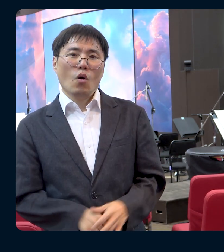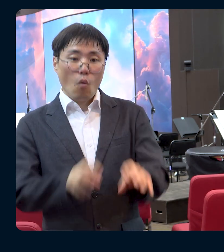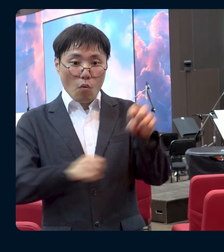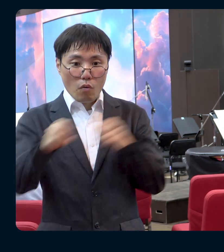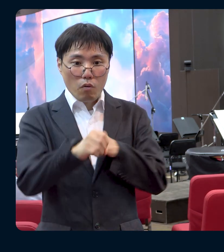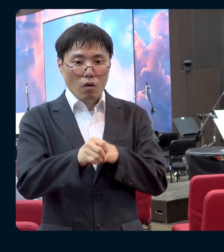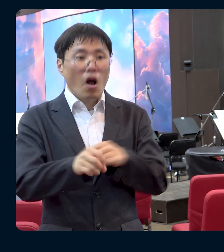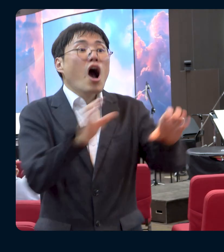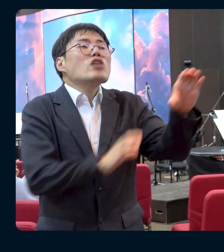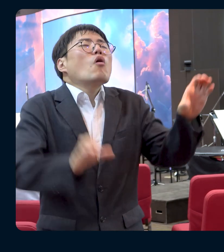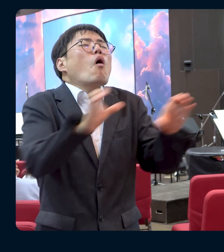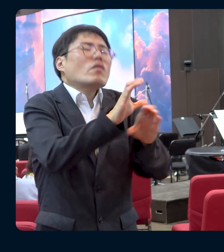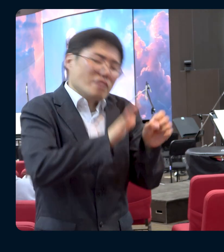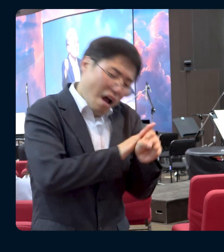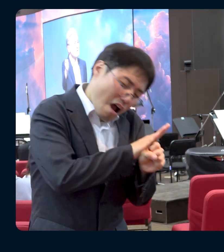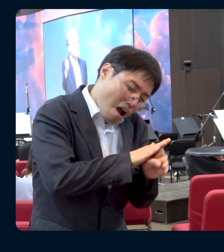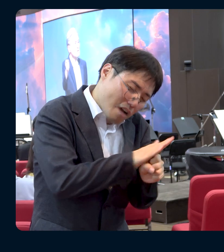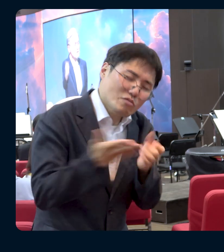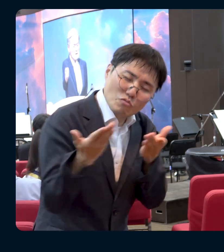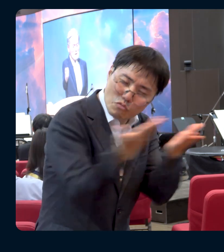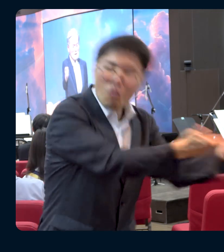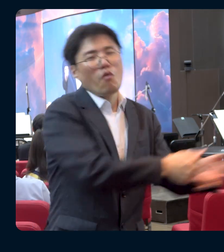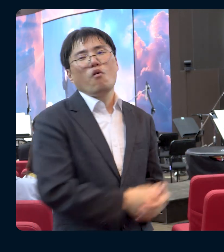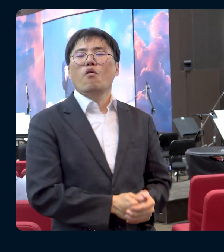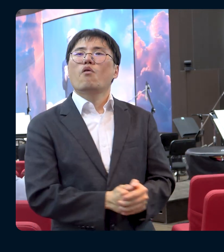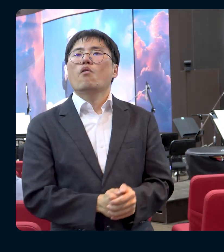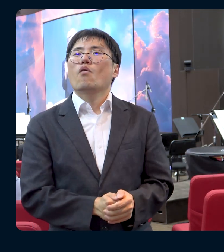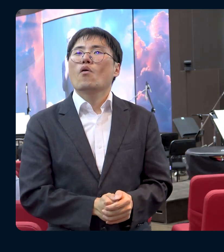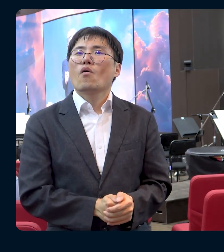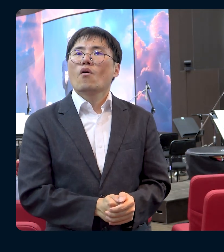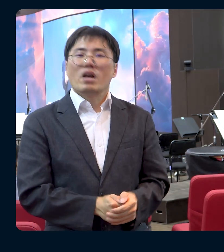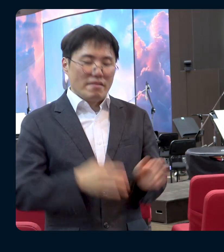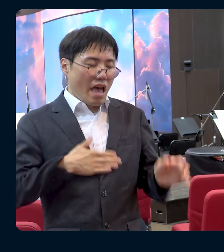없어요. 아니, 오히려 더욱더 사랑하시고,